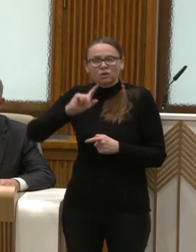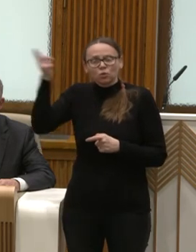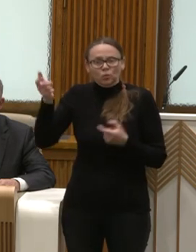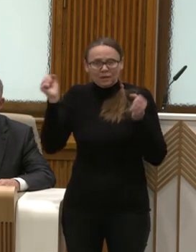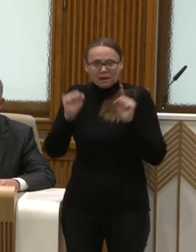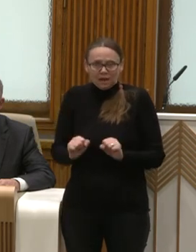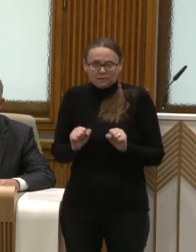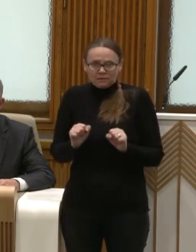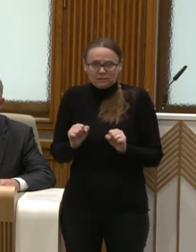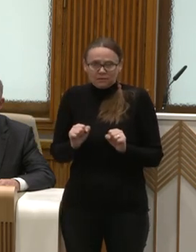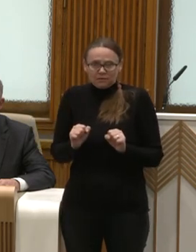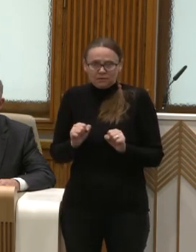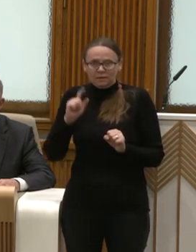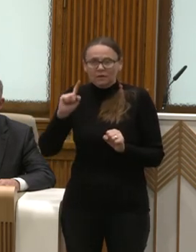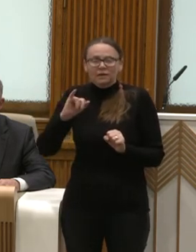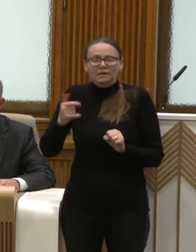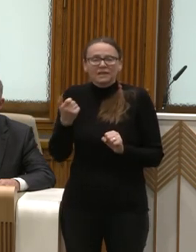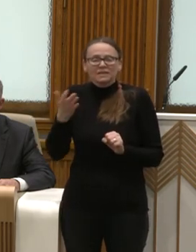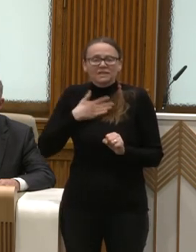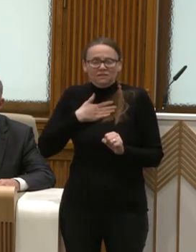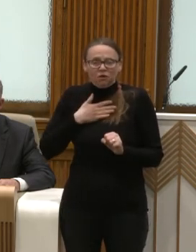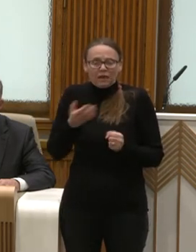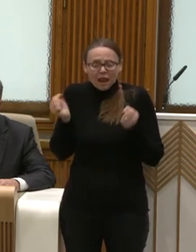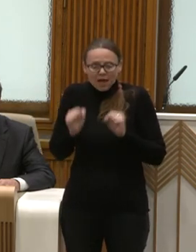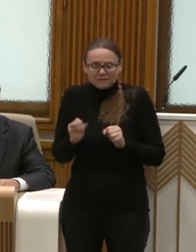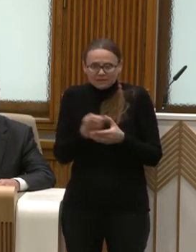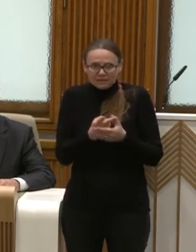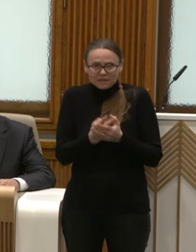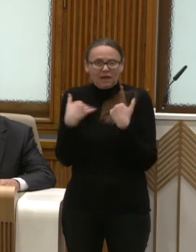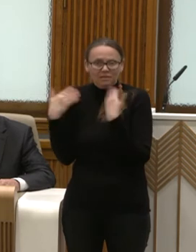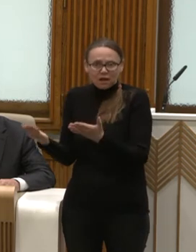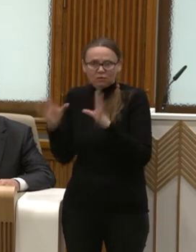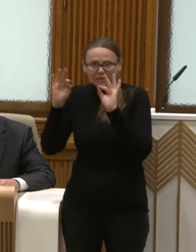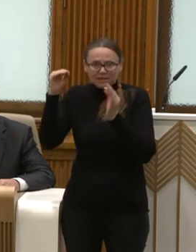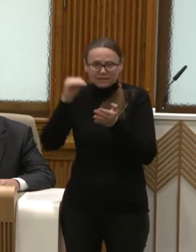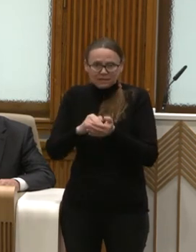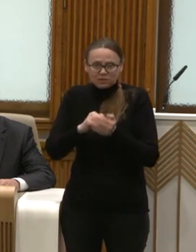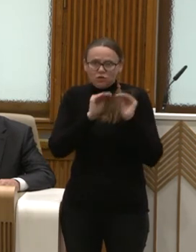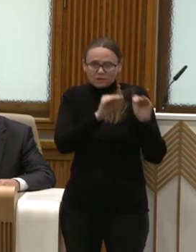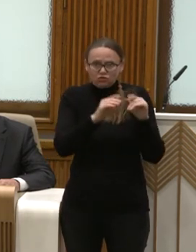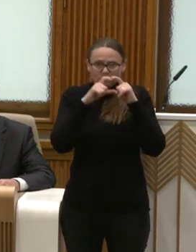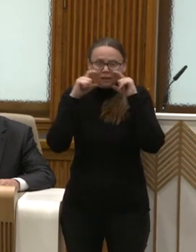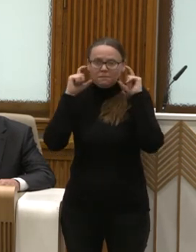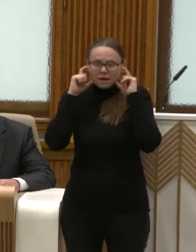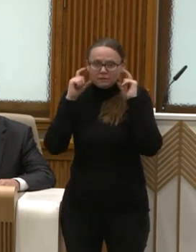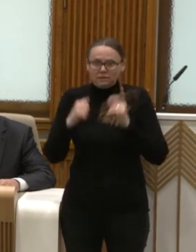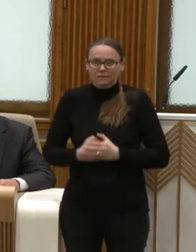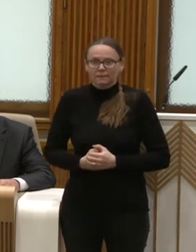lasti, je iz svojih lastnih zalog danes darovalo 10.000 zaščitnih mask